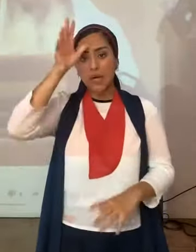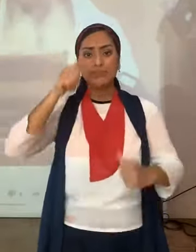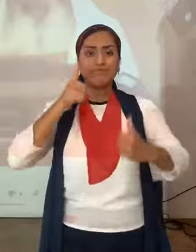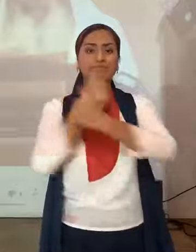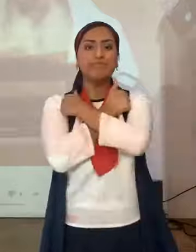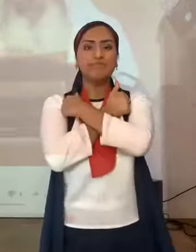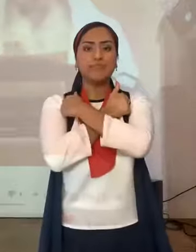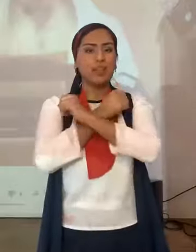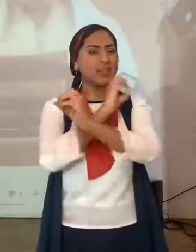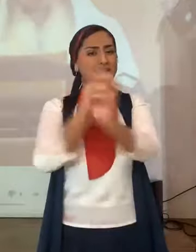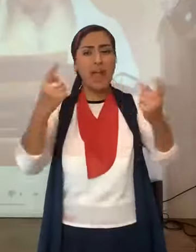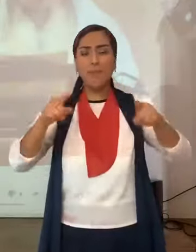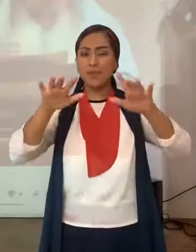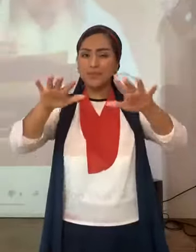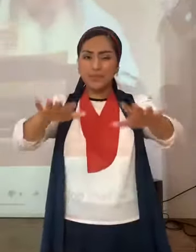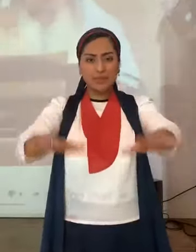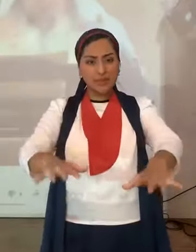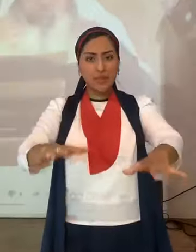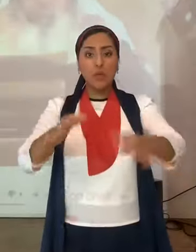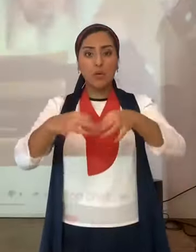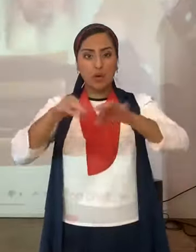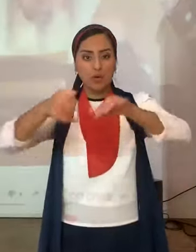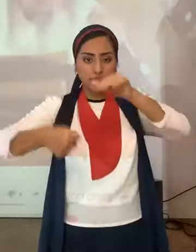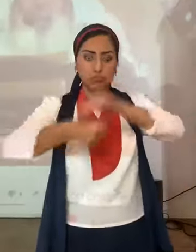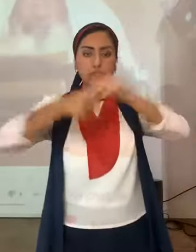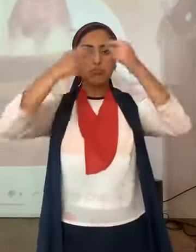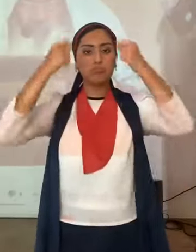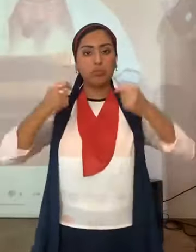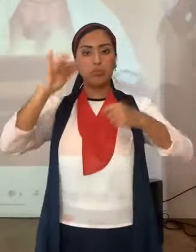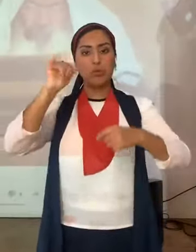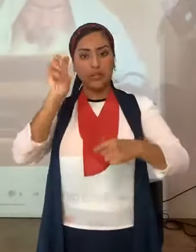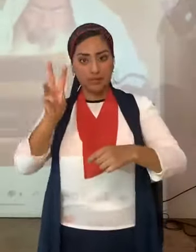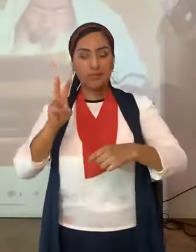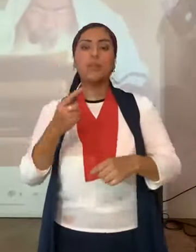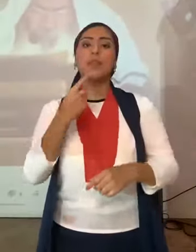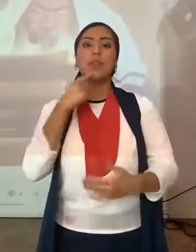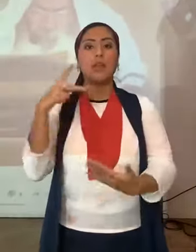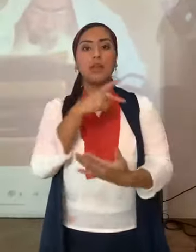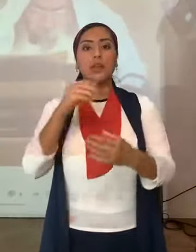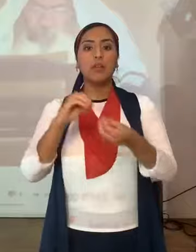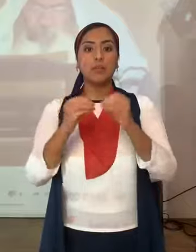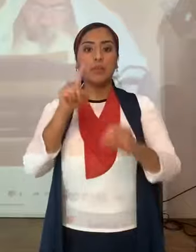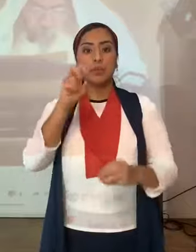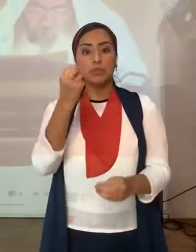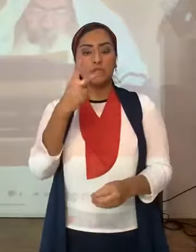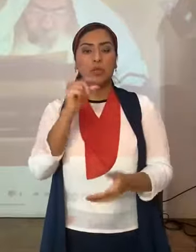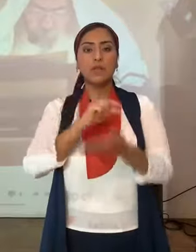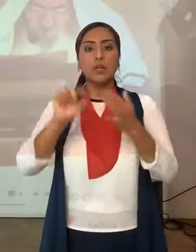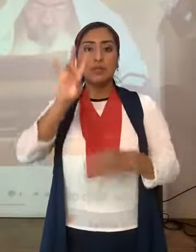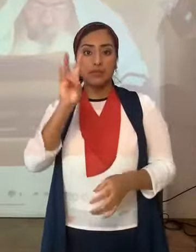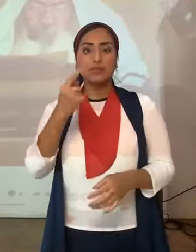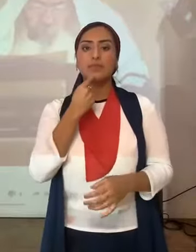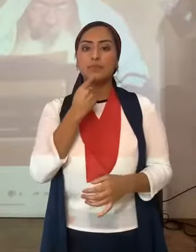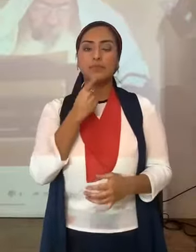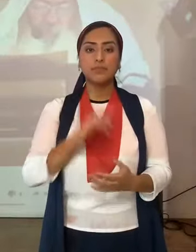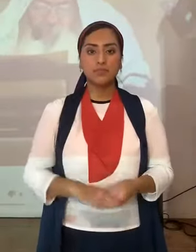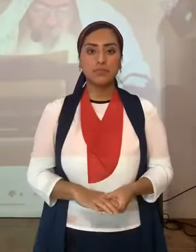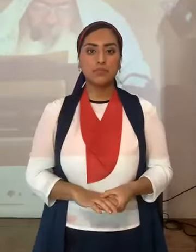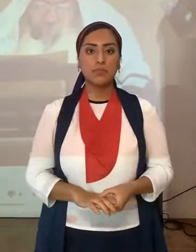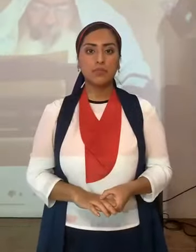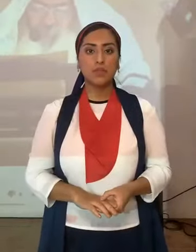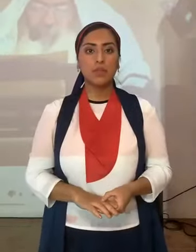amoroso, no pasa nada. Nada más hay que estar bajo el talí de Yahshua. Dice el Salmo 112, verso 7.